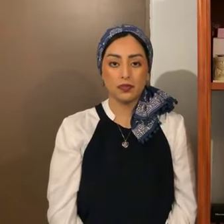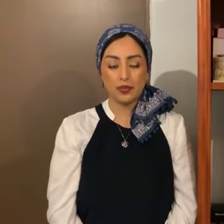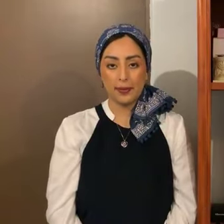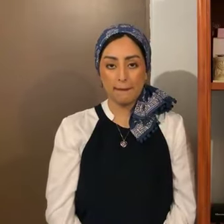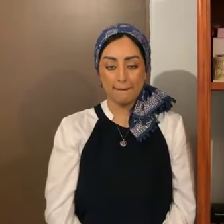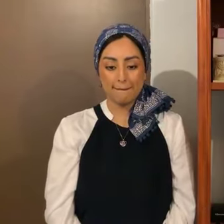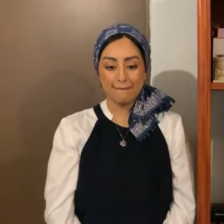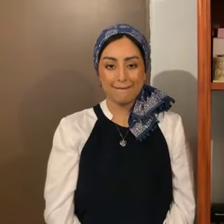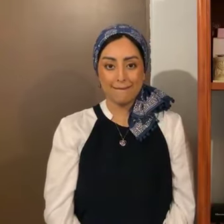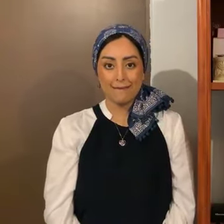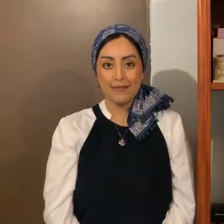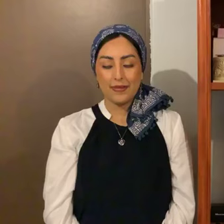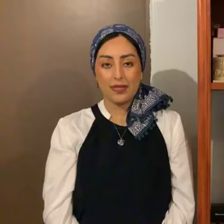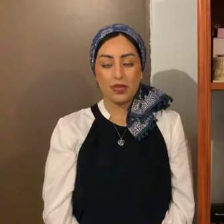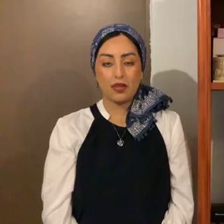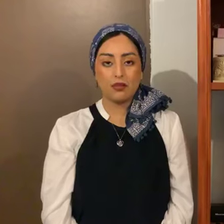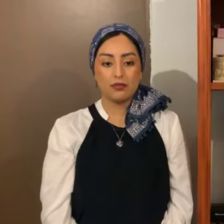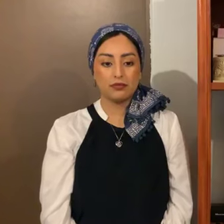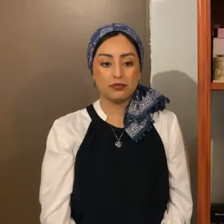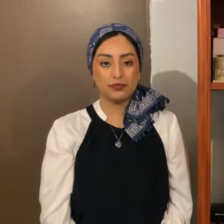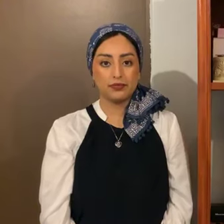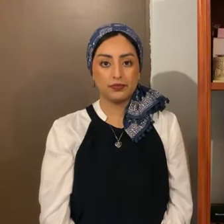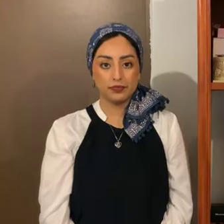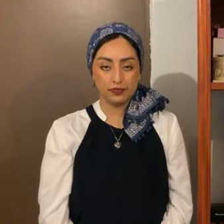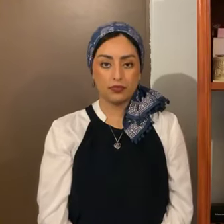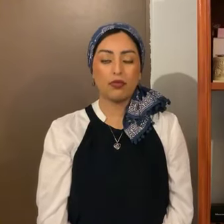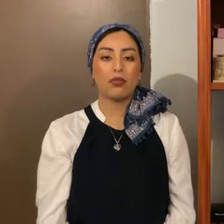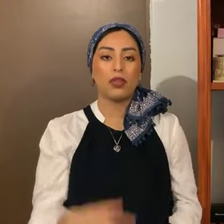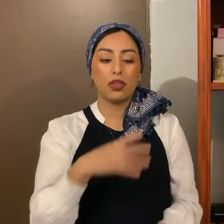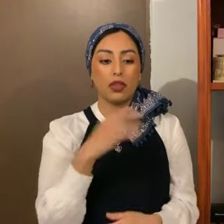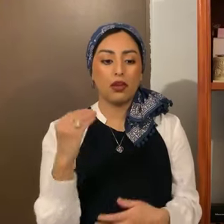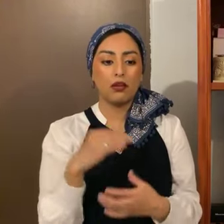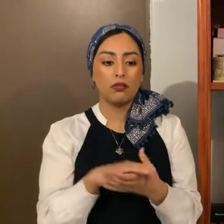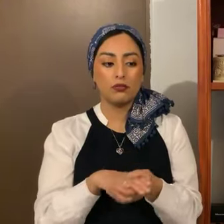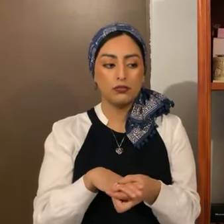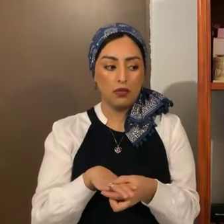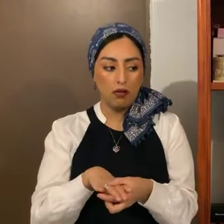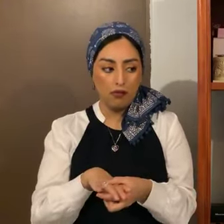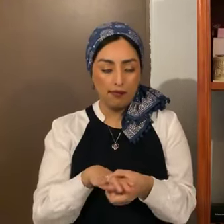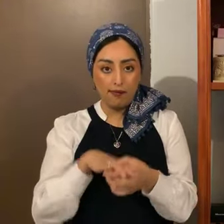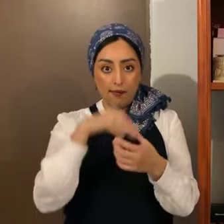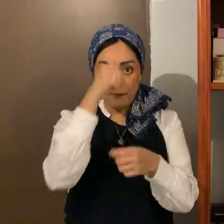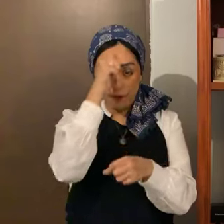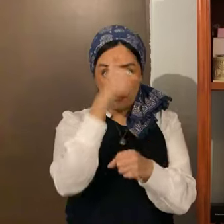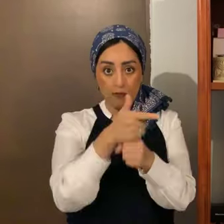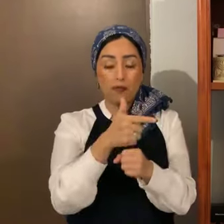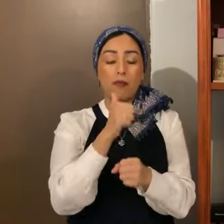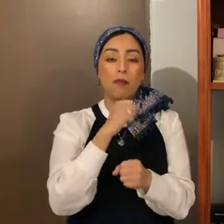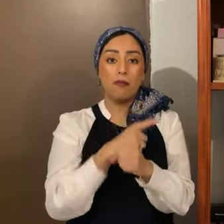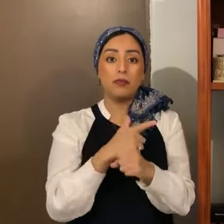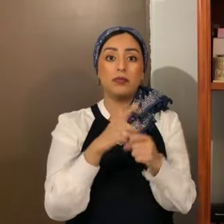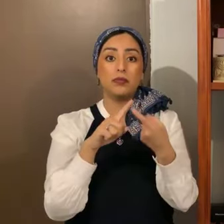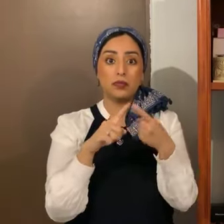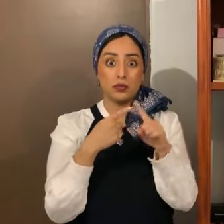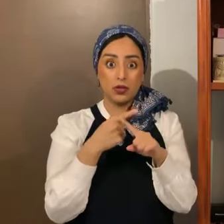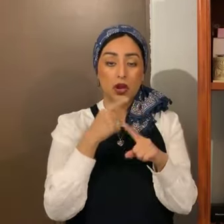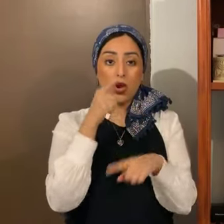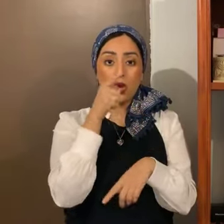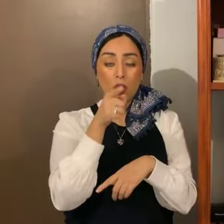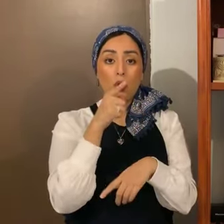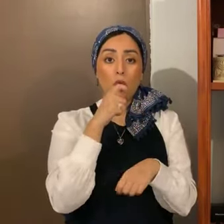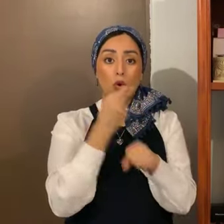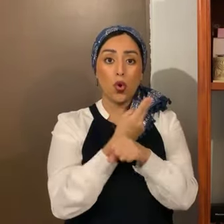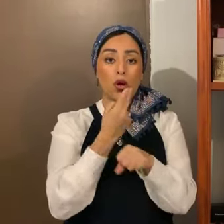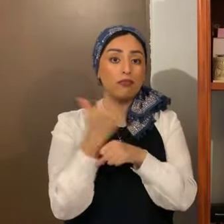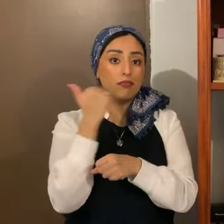eso nos vamos a descuidar. Además, los hermanos, hermanas, amigos, amigas que toman